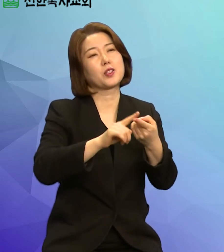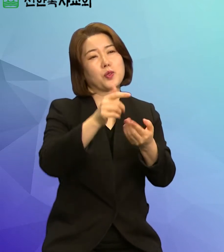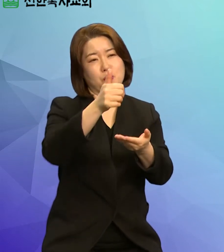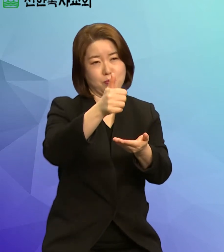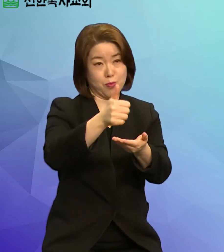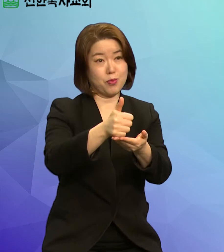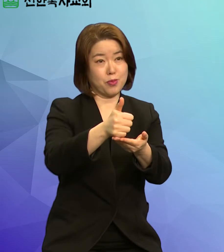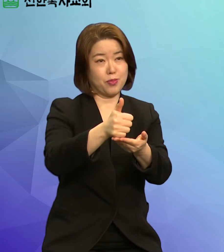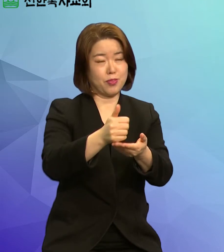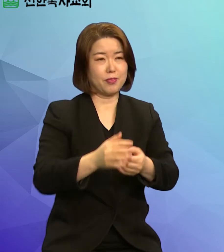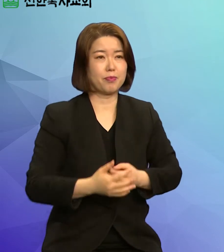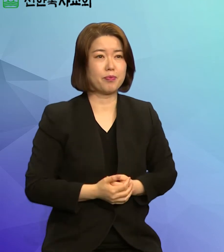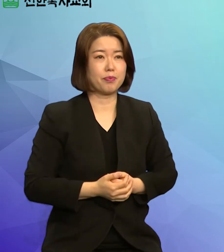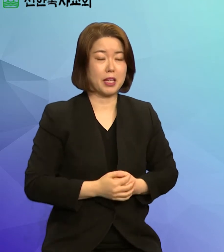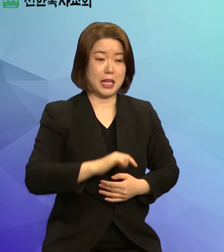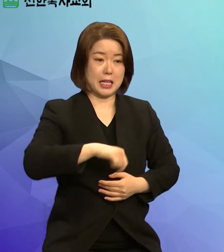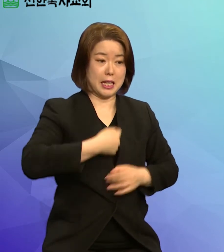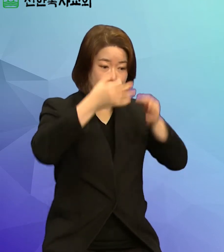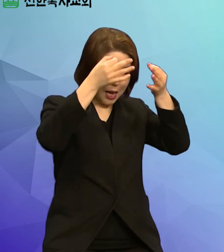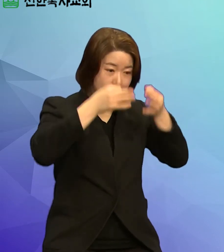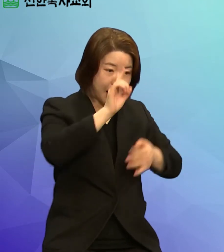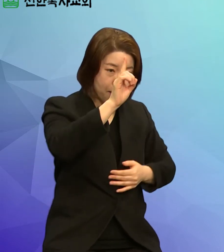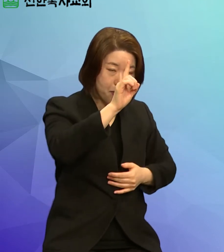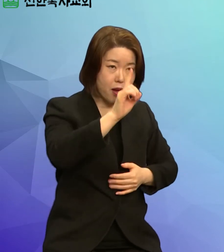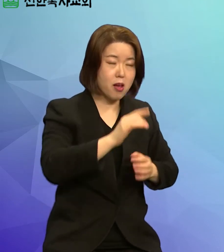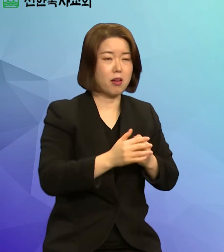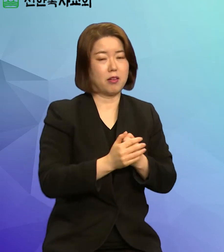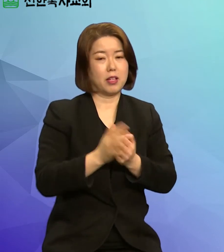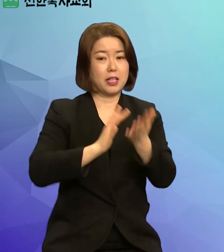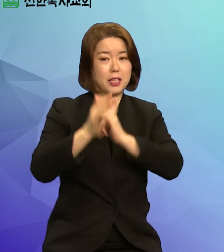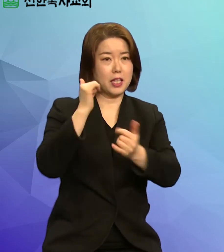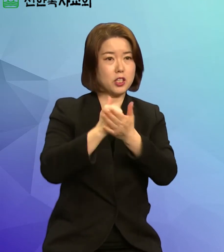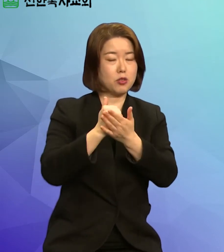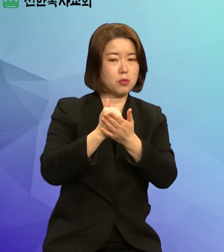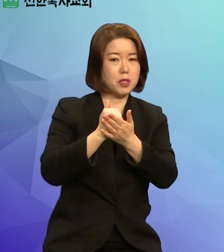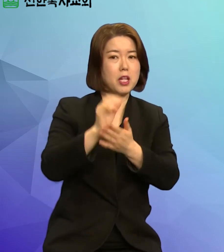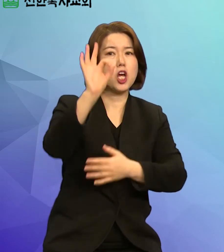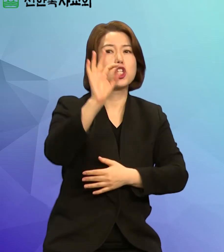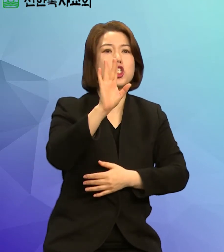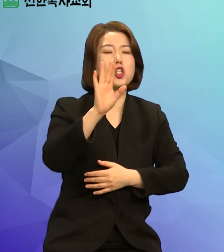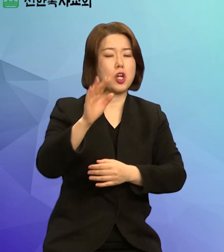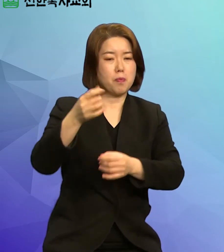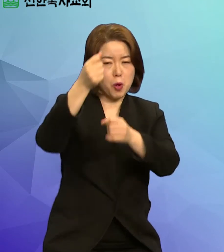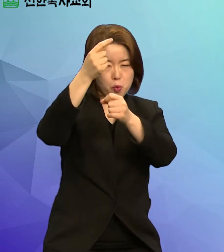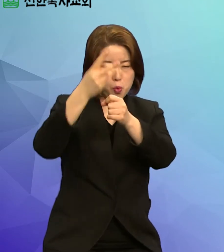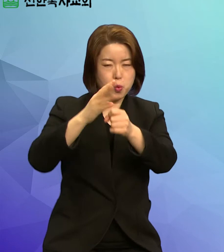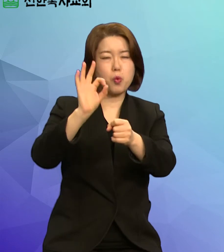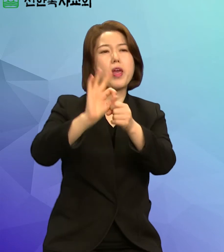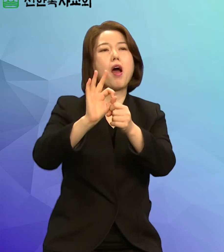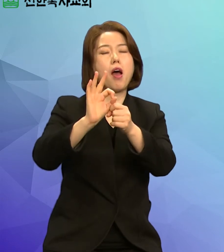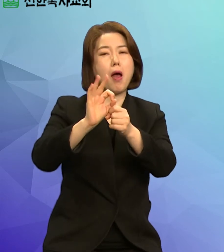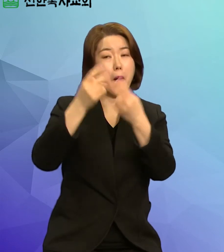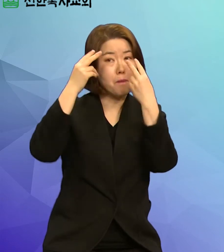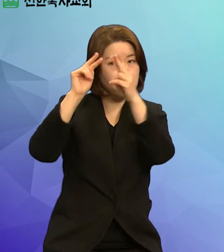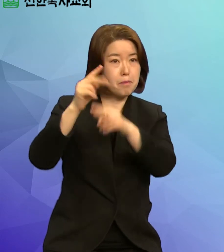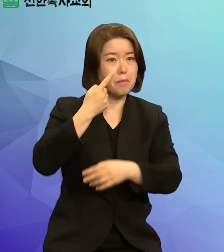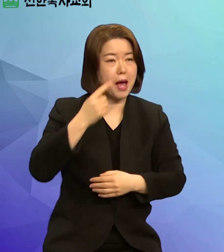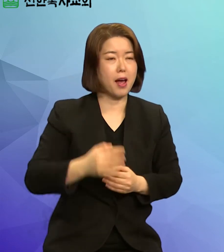분이라네. 자기를 한 번 볼 때 예수님은 10번을 바라보게. 이것이